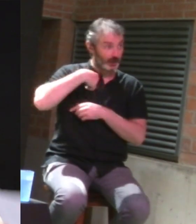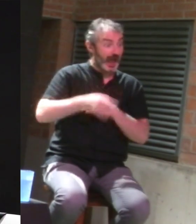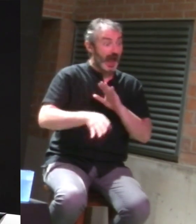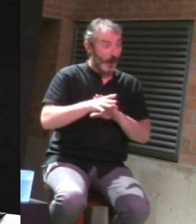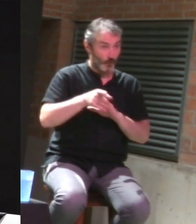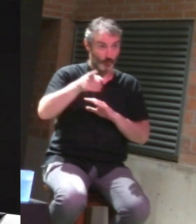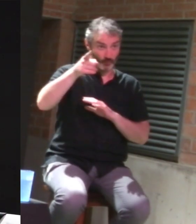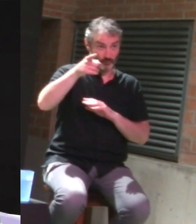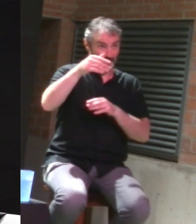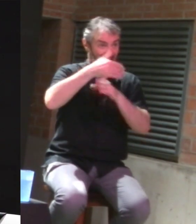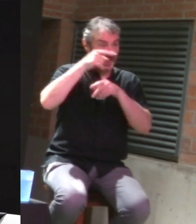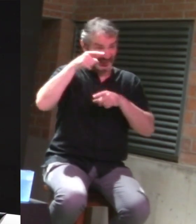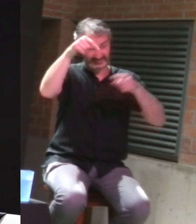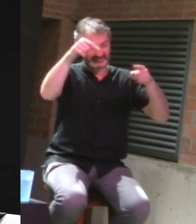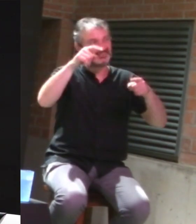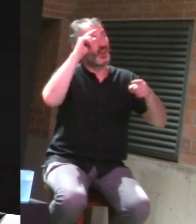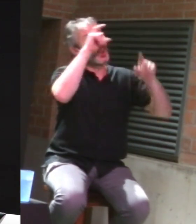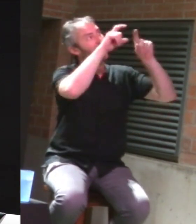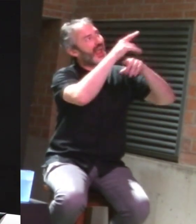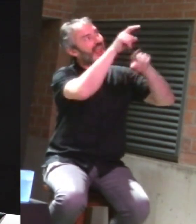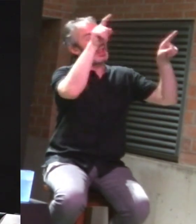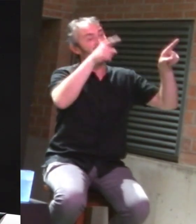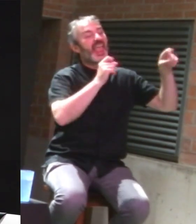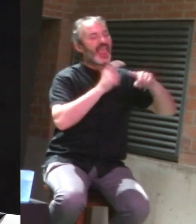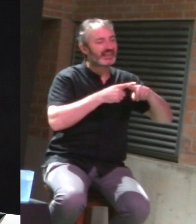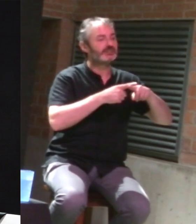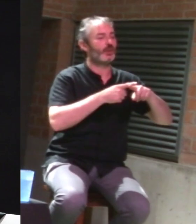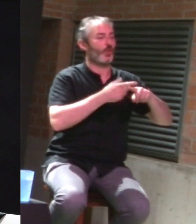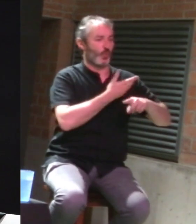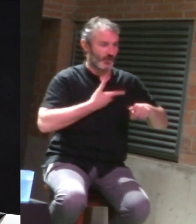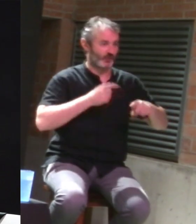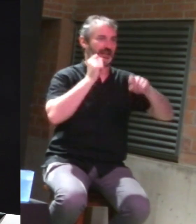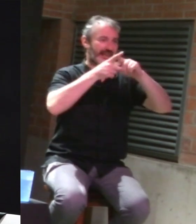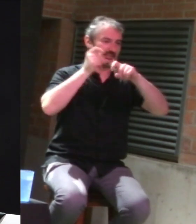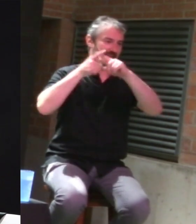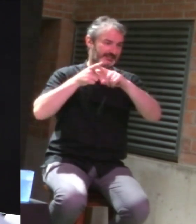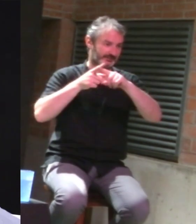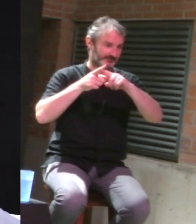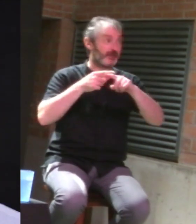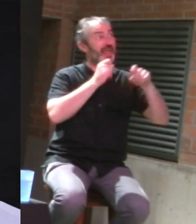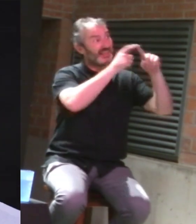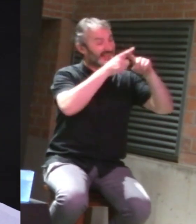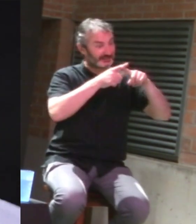envolten porten el nom d'aquests maltractadors i d'aquests explotadors. Un dels més famosos, el senyor Muntades, Muntades a Espanya, el